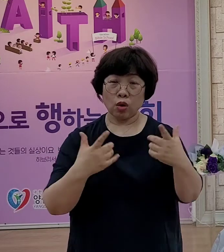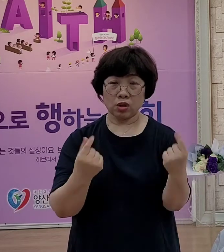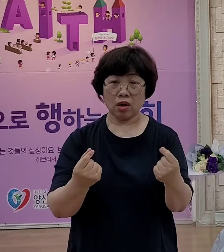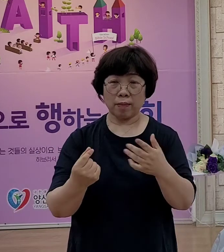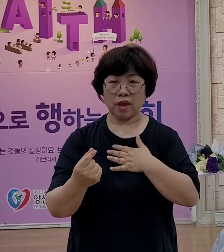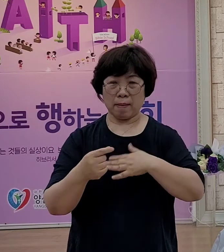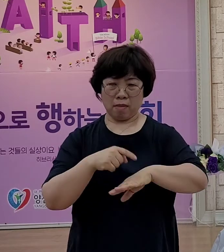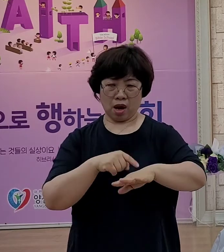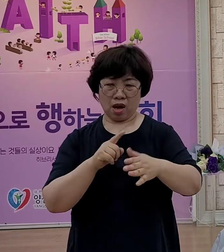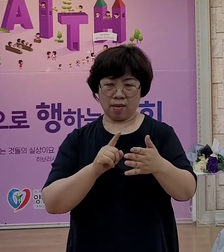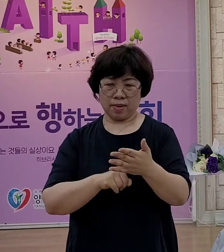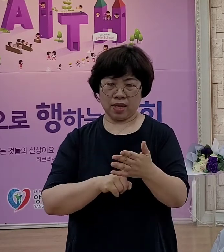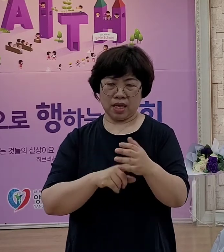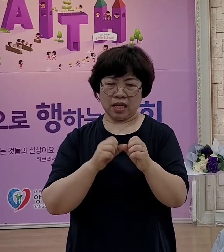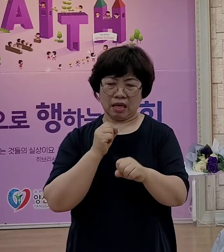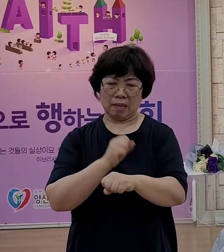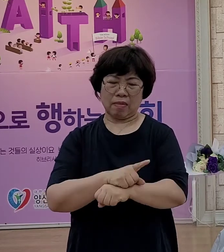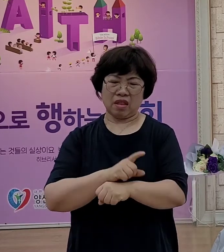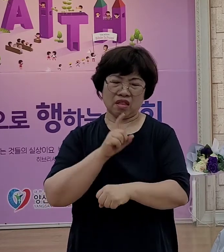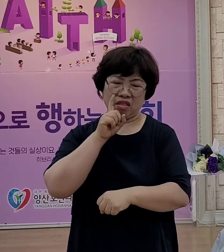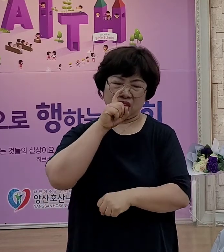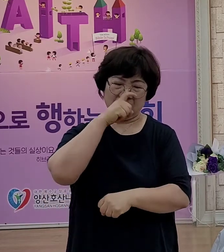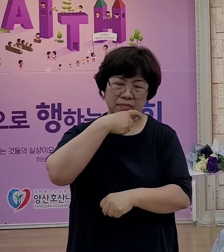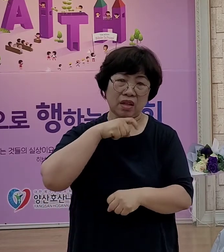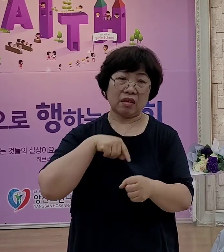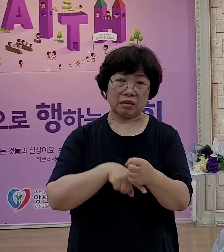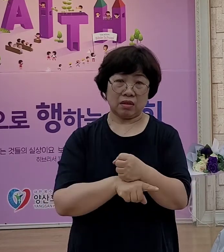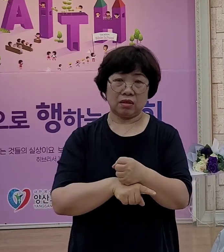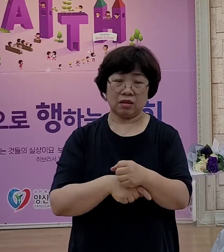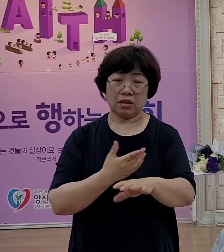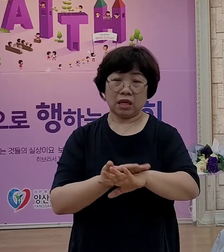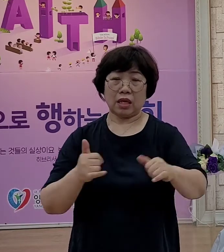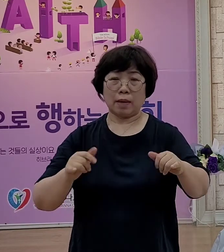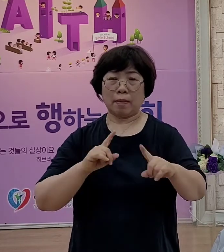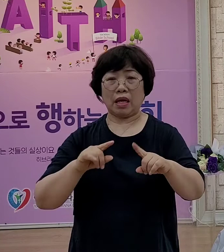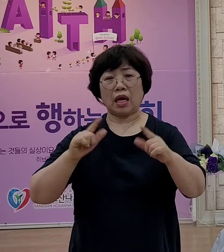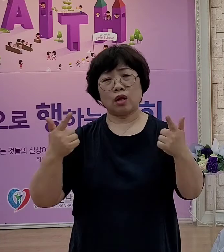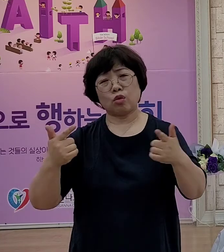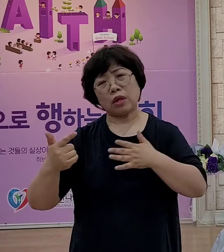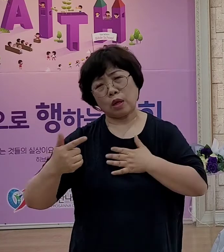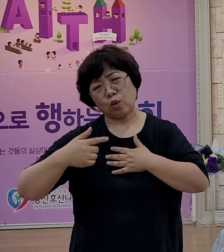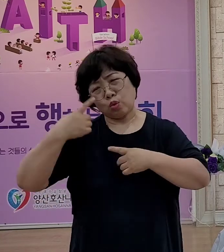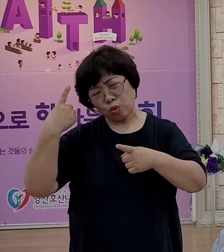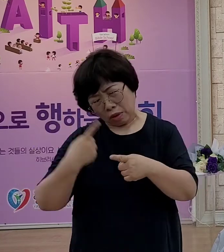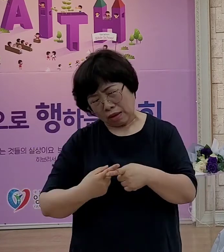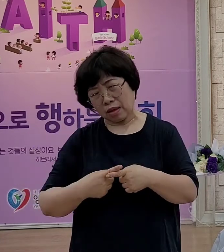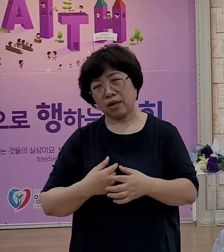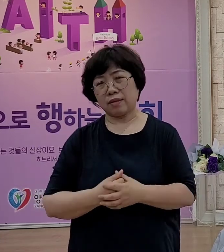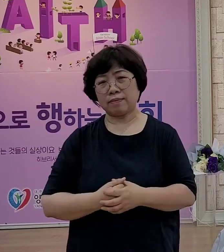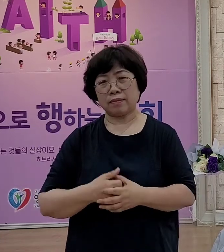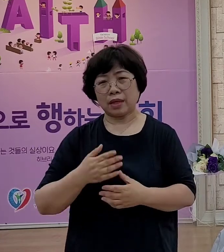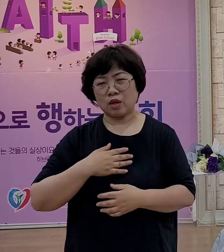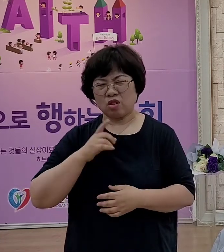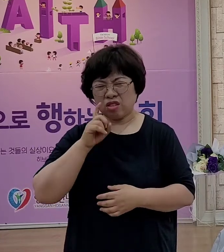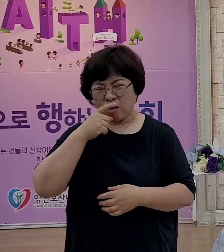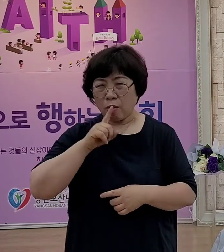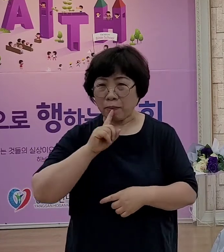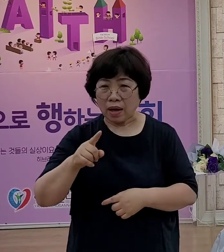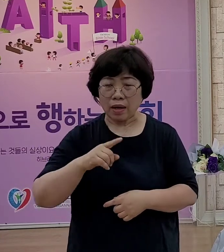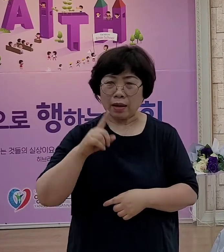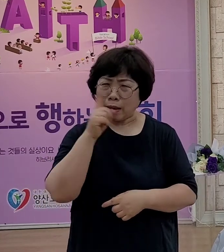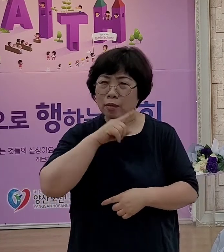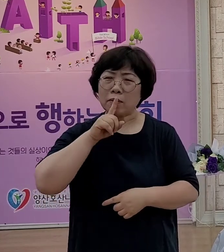우리 마음이 이미 더러워진 자다. 그러니까 남 얘기 아니고 나도 맨날 더러운 말하고 안 좋은